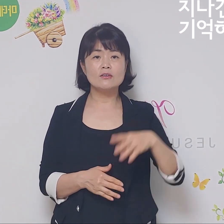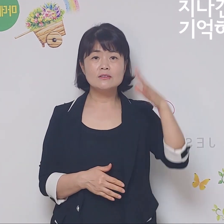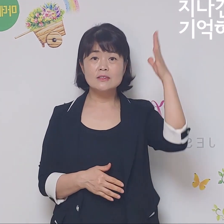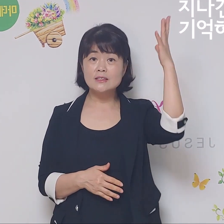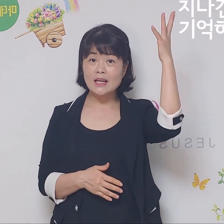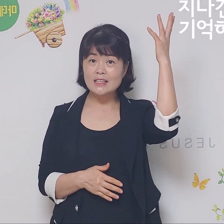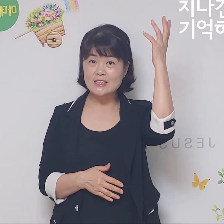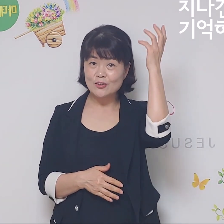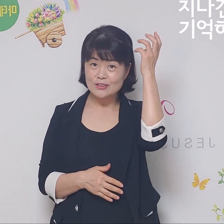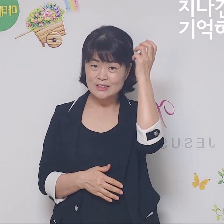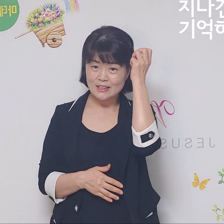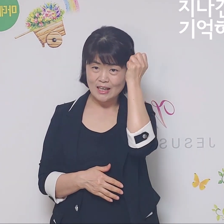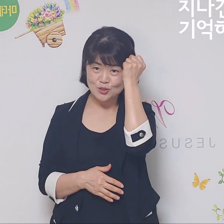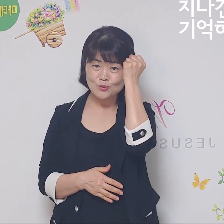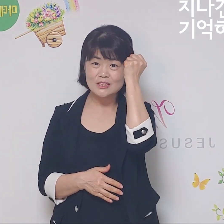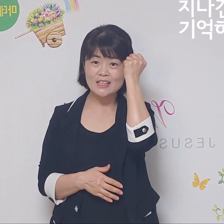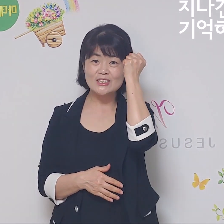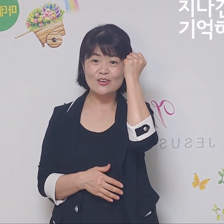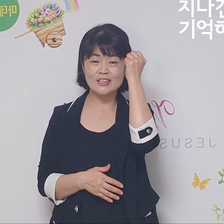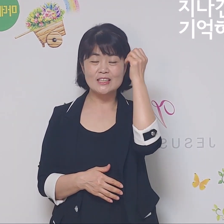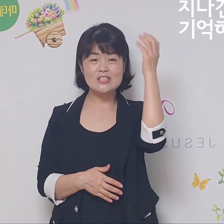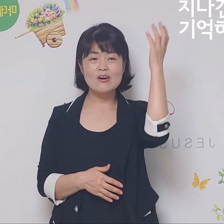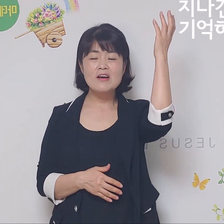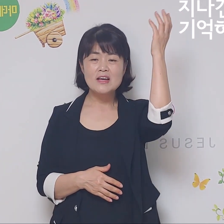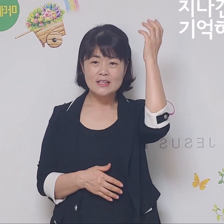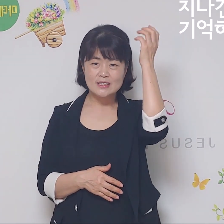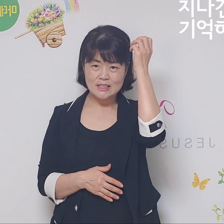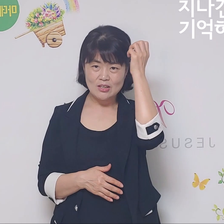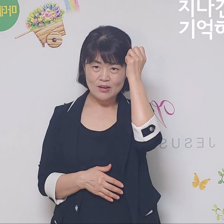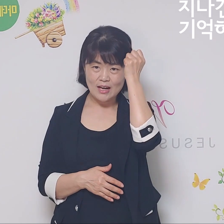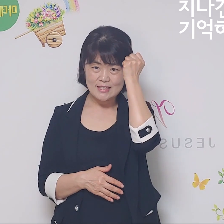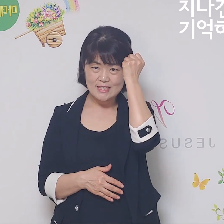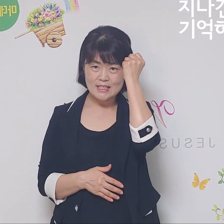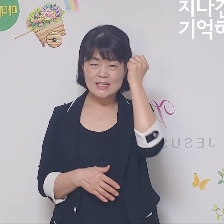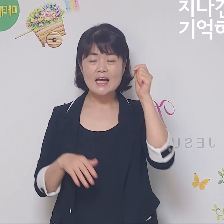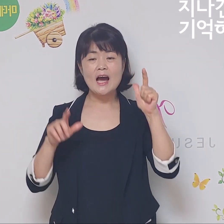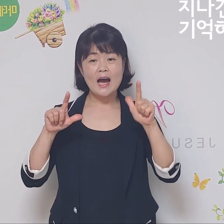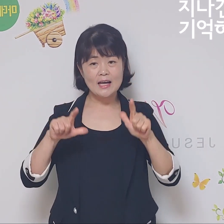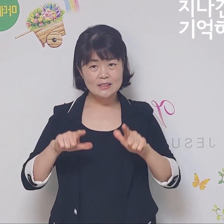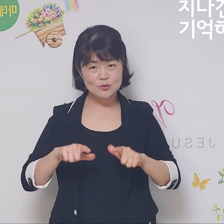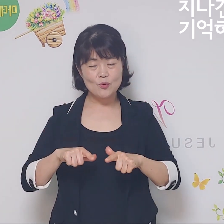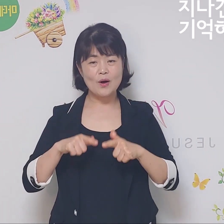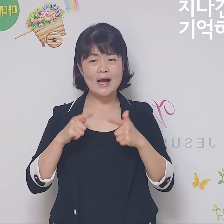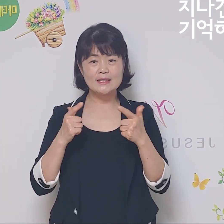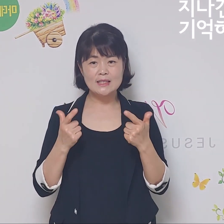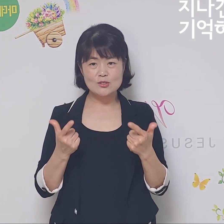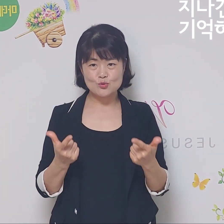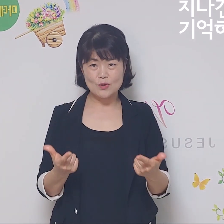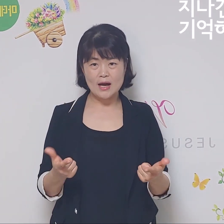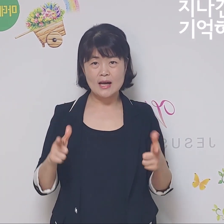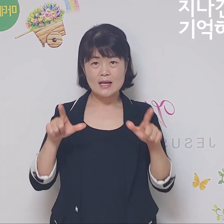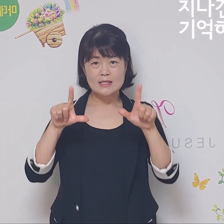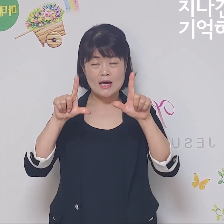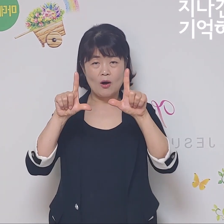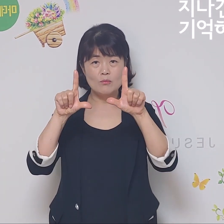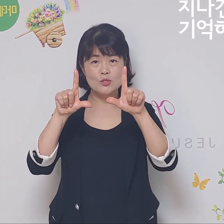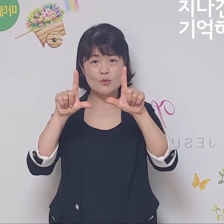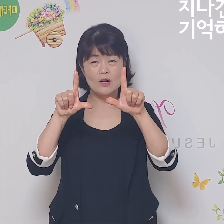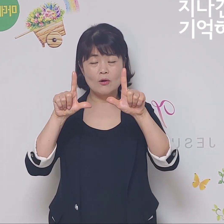기억은 그 사라진 거를 가져오는 게 기억이겠죠? 기억하지 않고 아니다 수와. 자, 엄지와